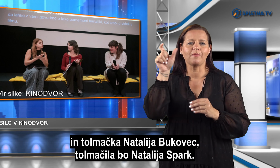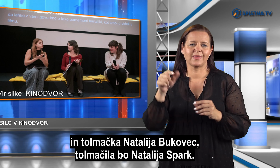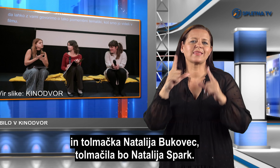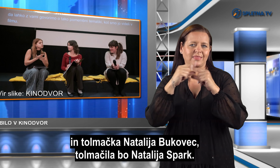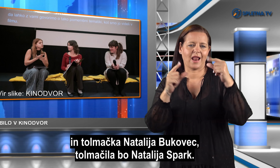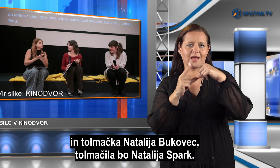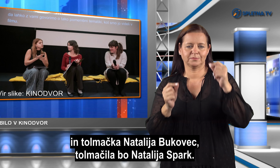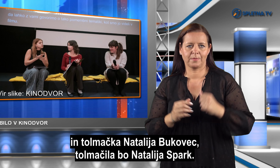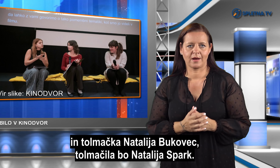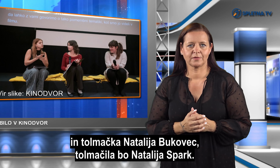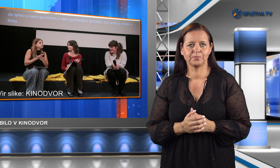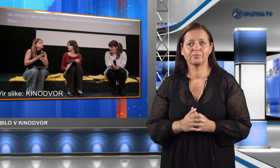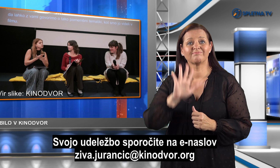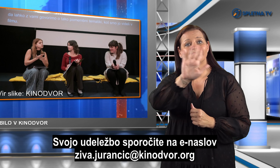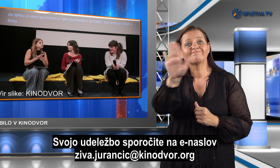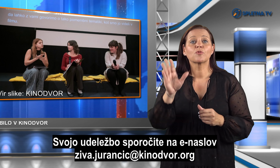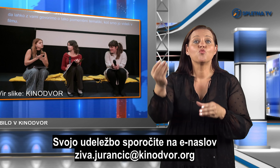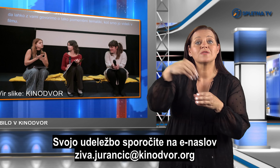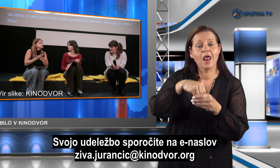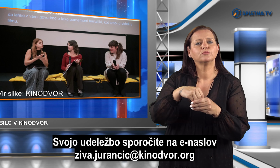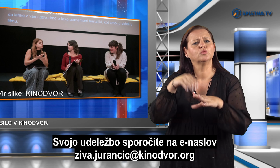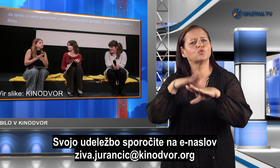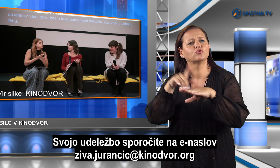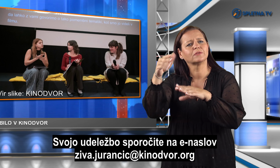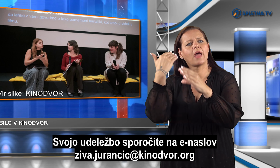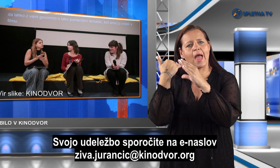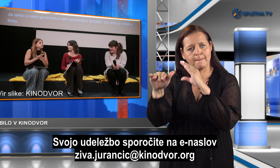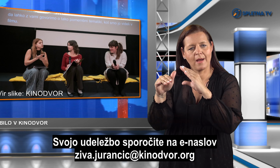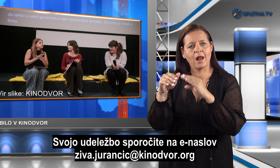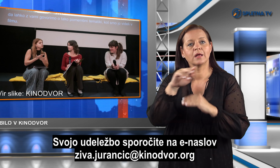Spark. Svojo udeležbo sporočite na e-naslov